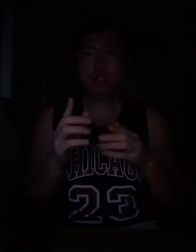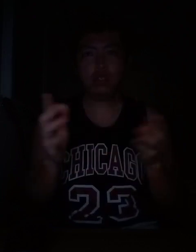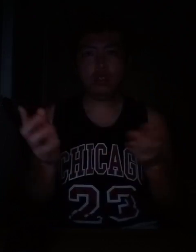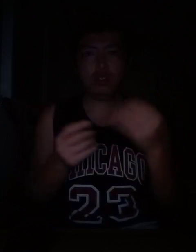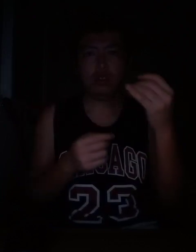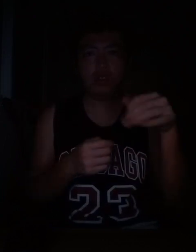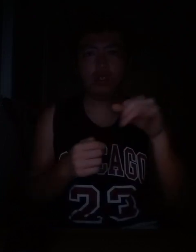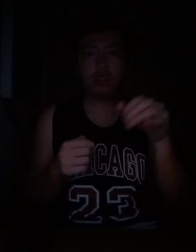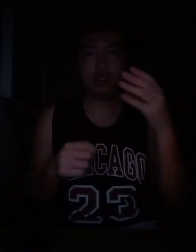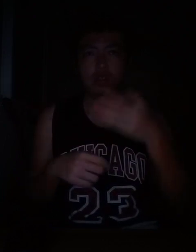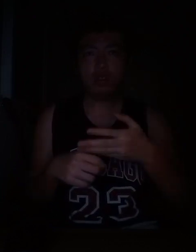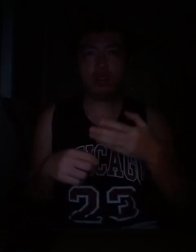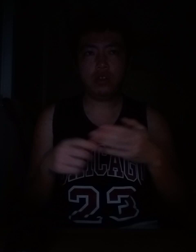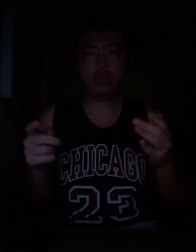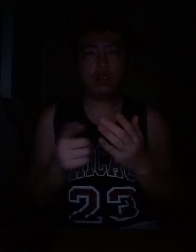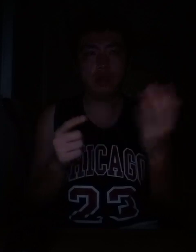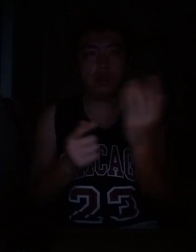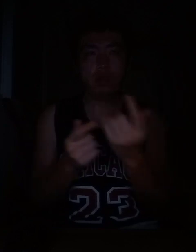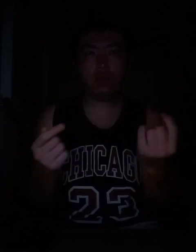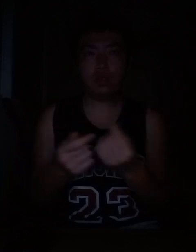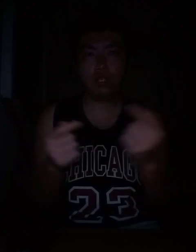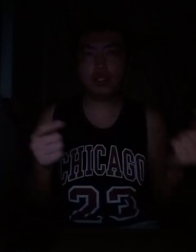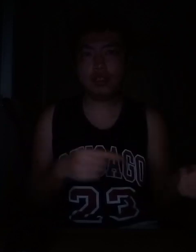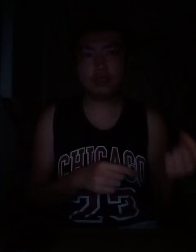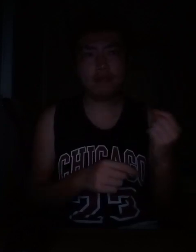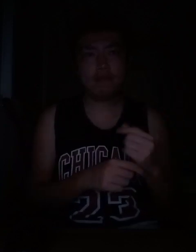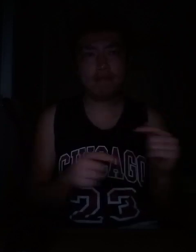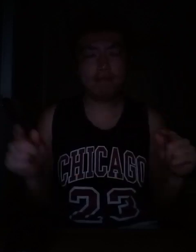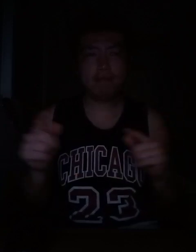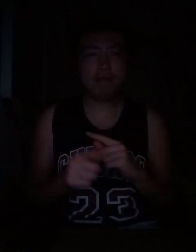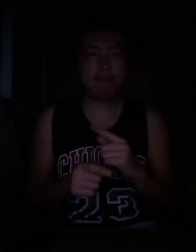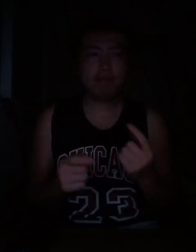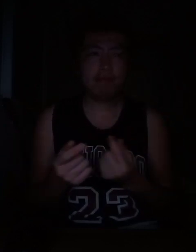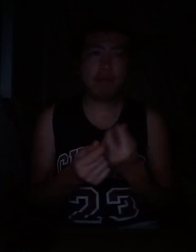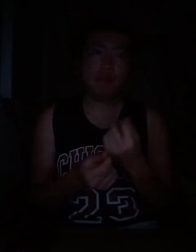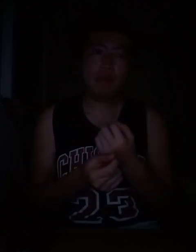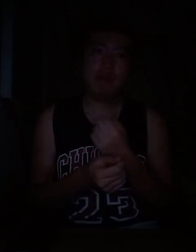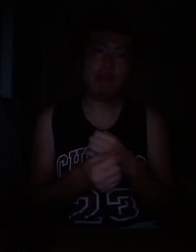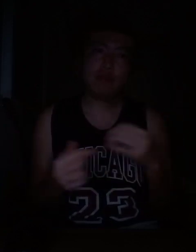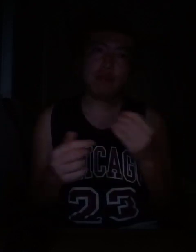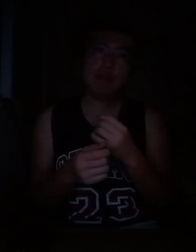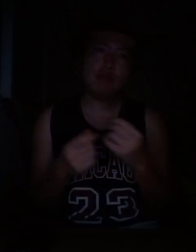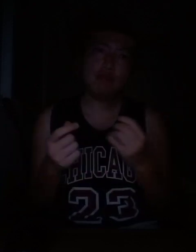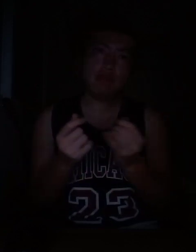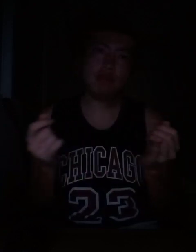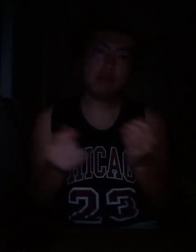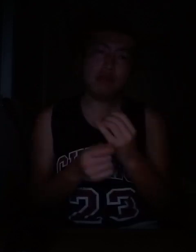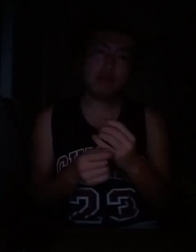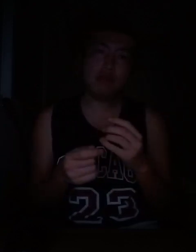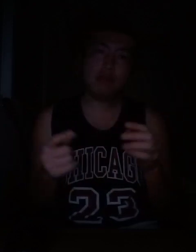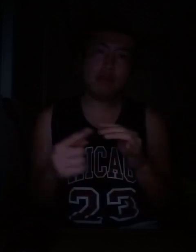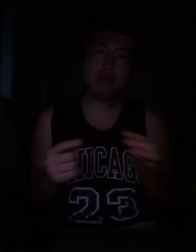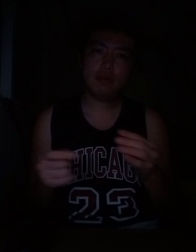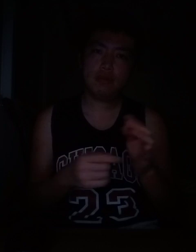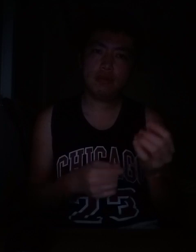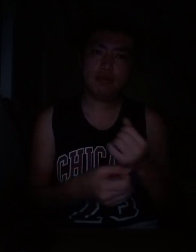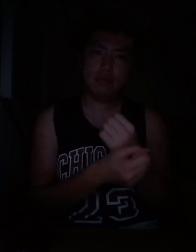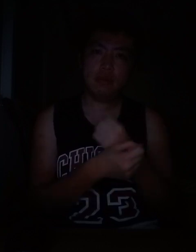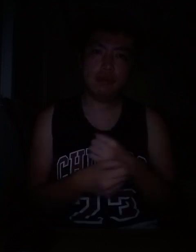뒤 경성여자보통학교에 진학해 3.1운동 때 학생들을 이끌고 시위를 벌이다 일제 경찰에 붙잡혀 옥고를